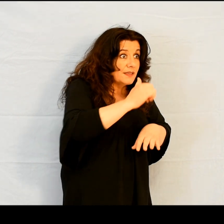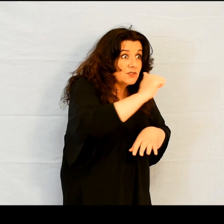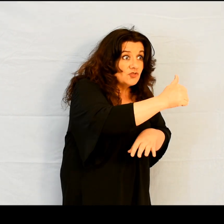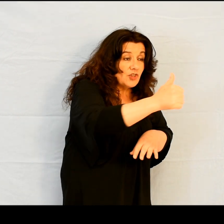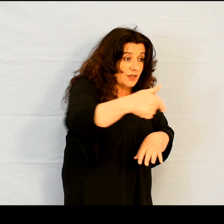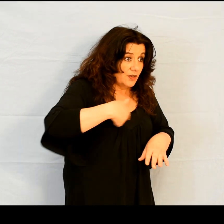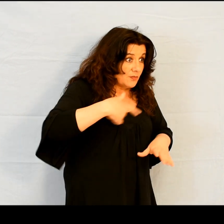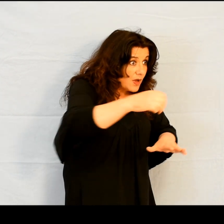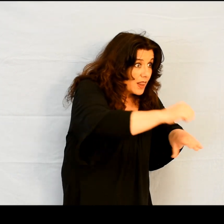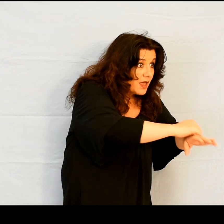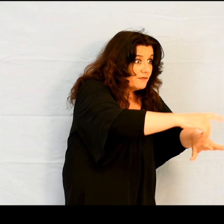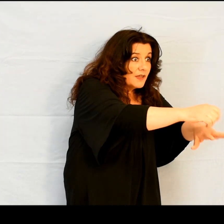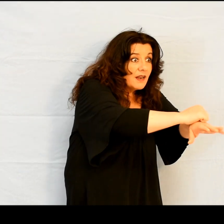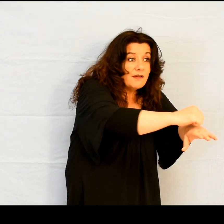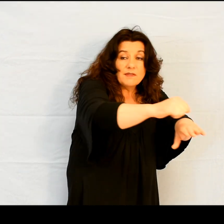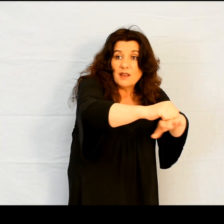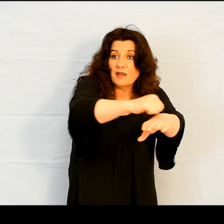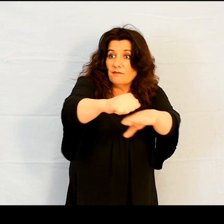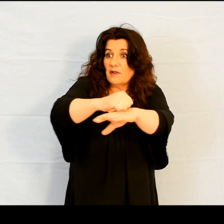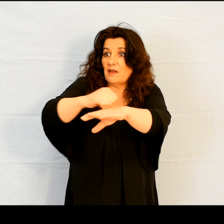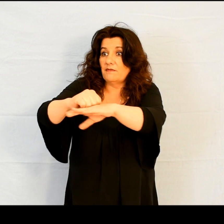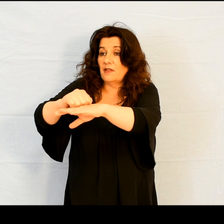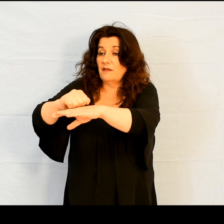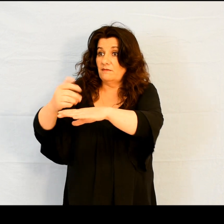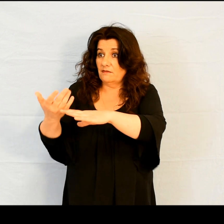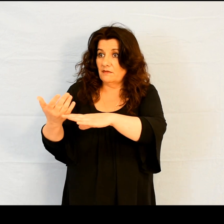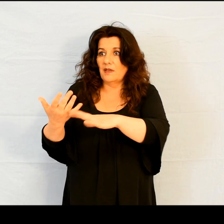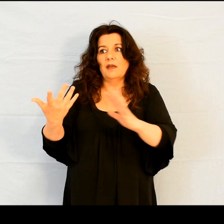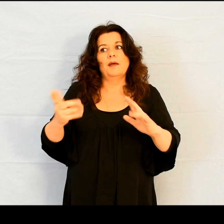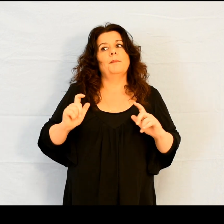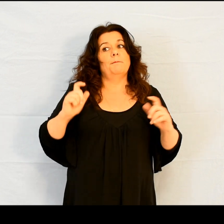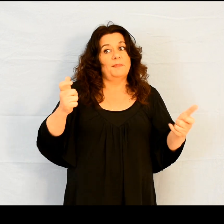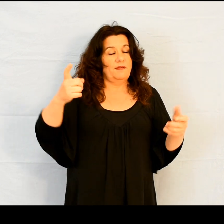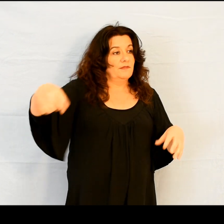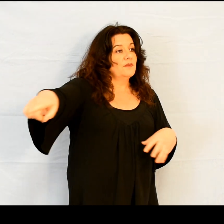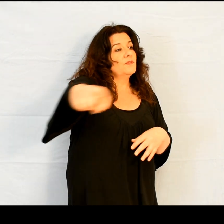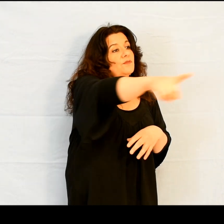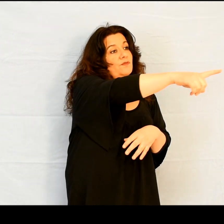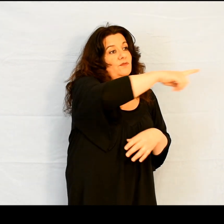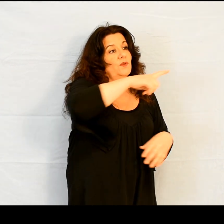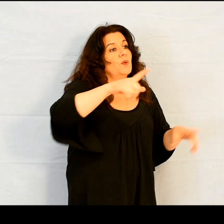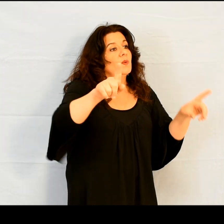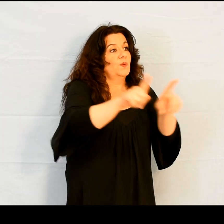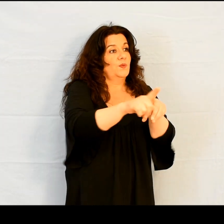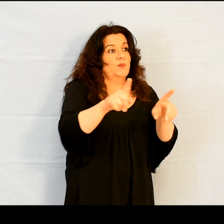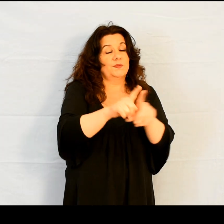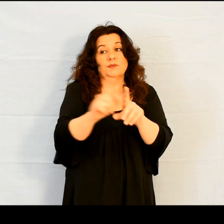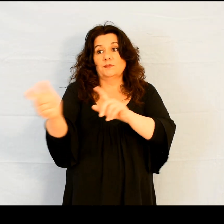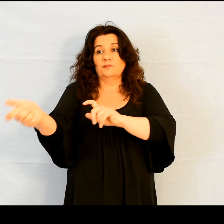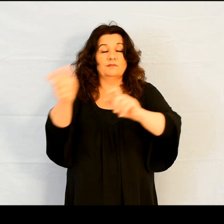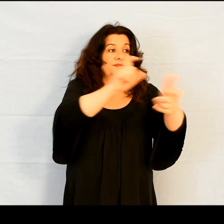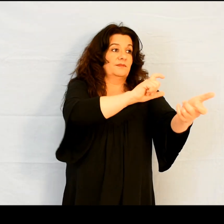vous aussi, vous devez laver les pieds les uns les autres.